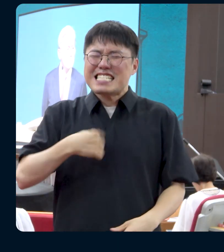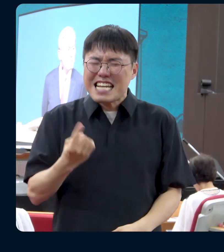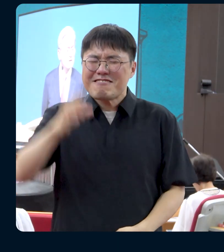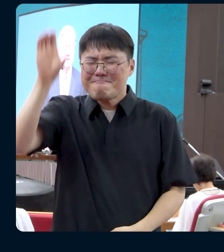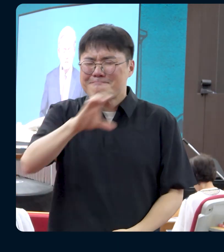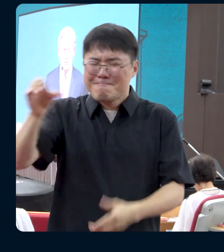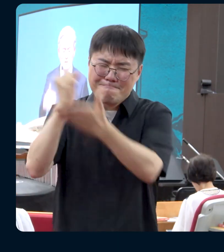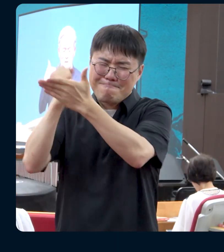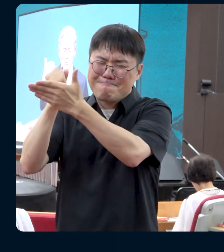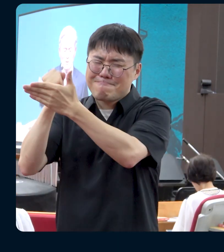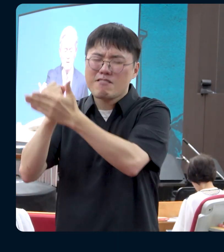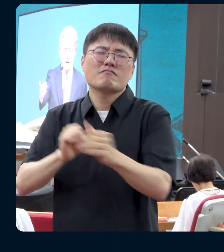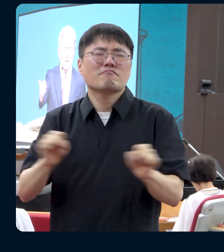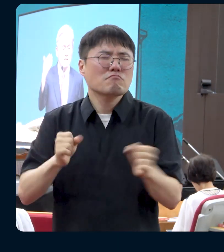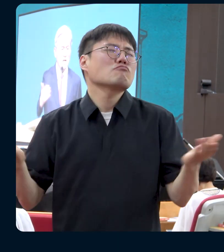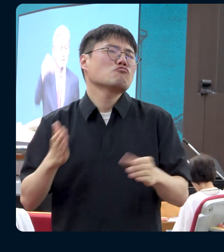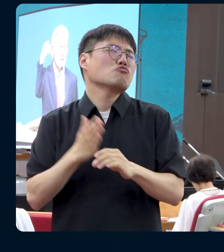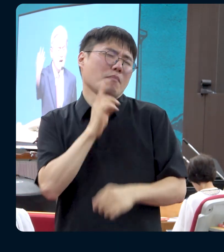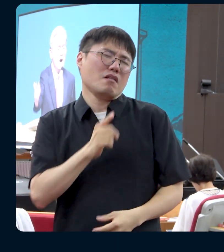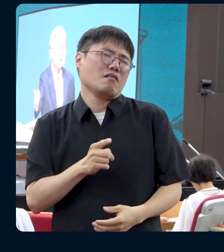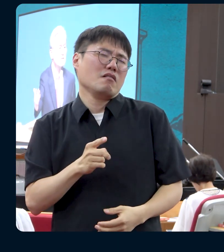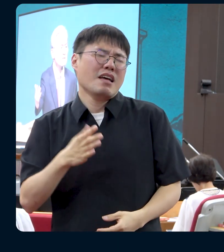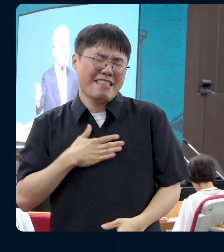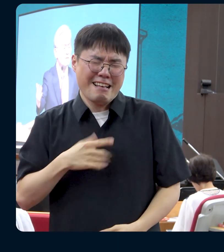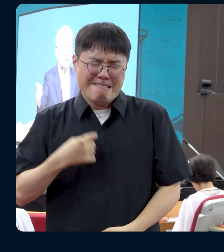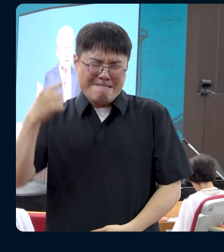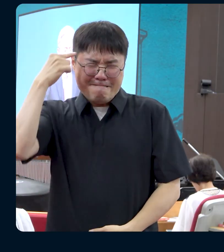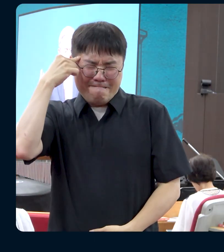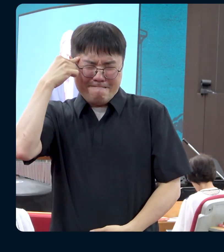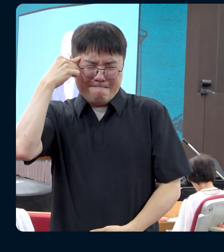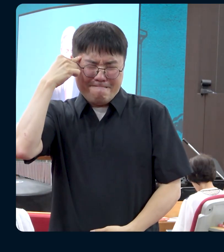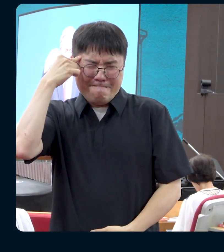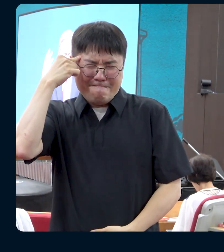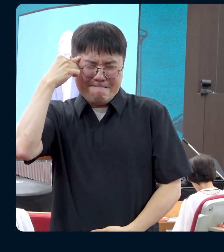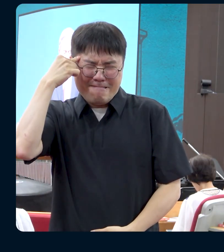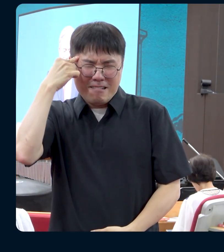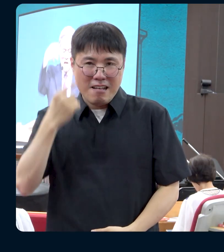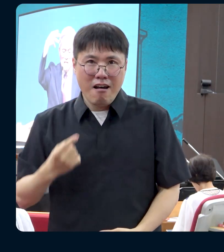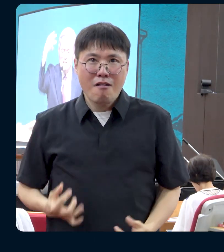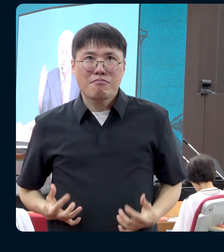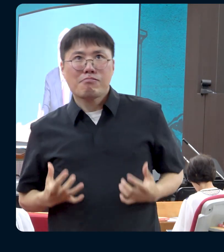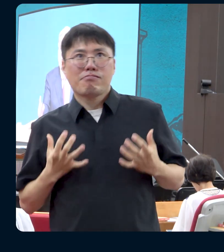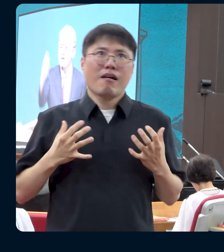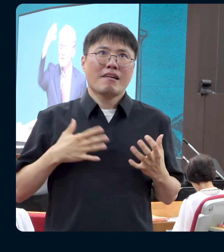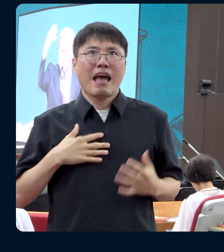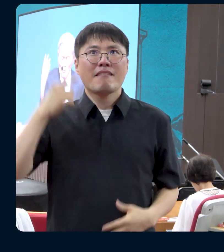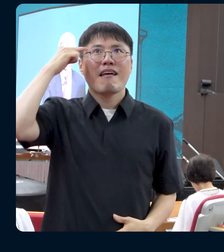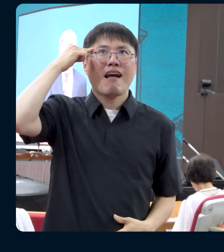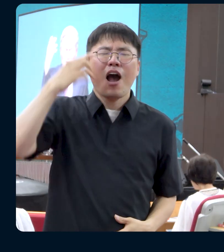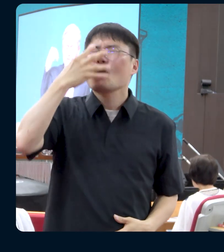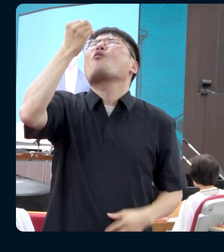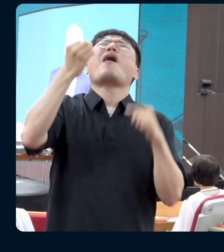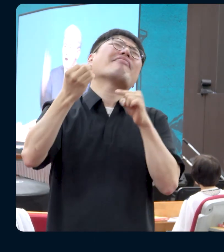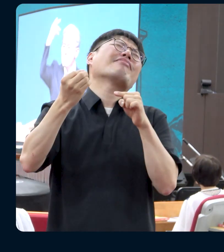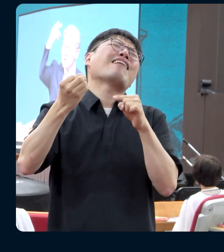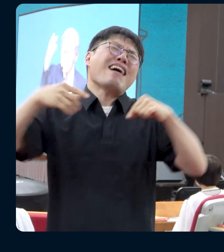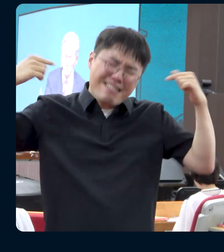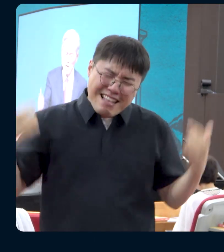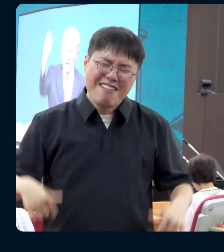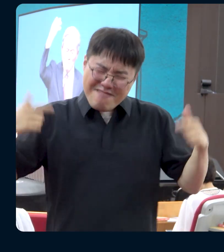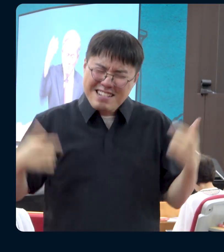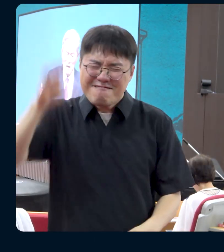날마다 자신을 십자가에 못 박는 그런 일을 하고 있다. 자신의 자아를, 끊임없이 올라오고 있는 자기 의와 그